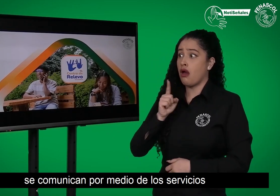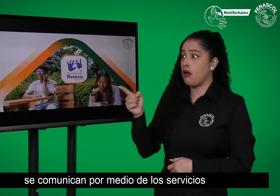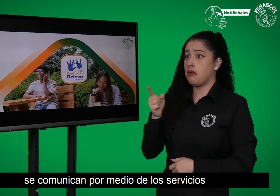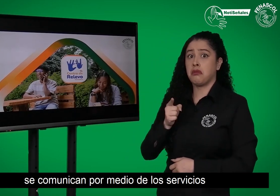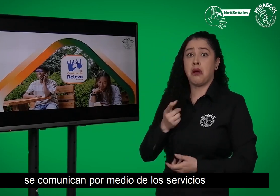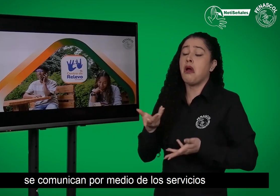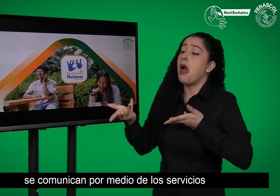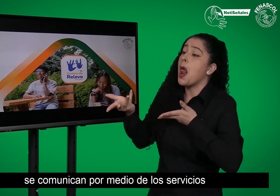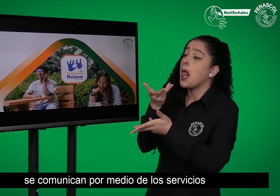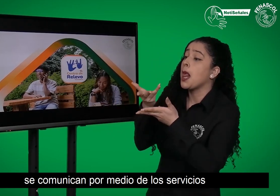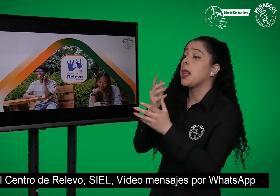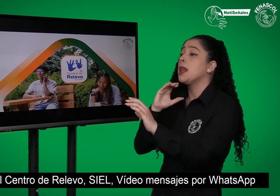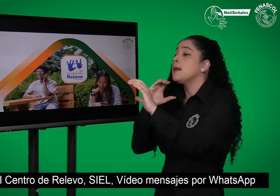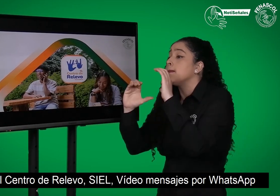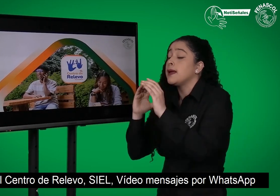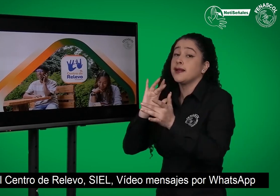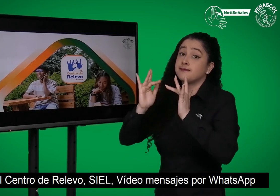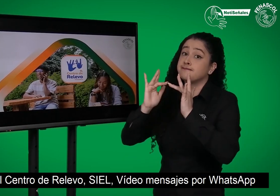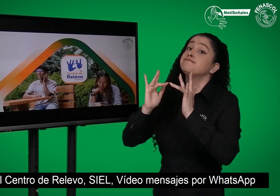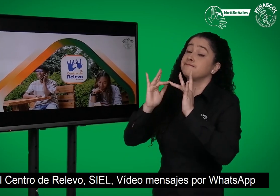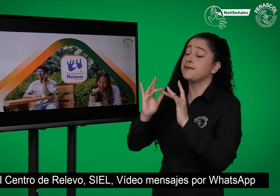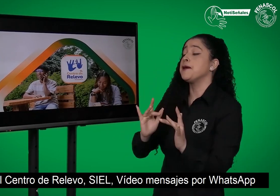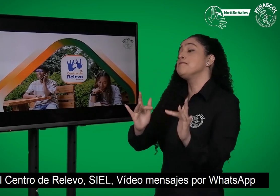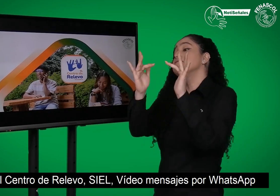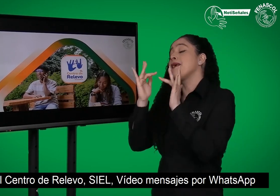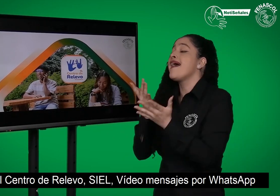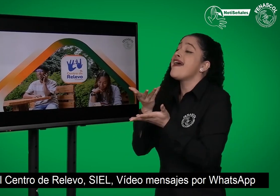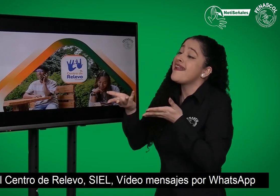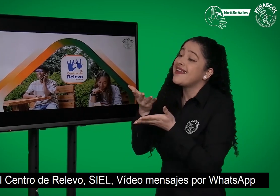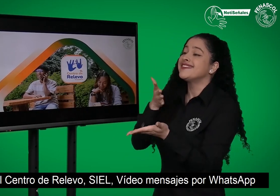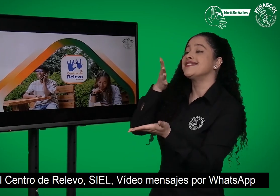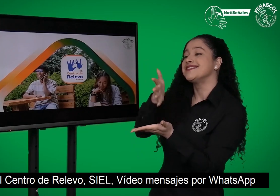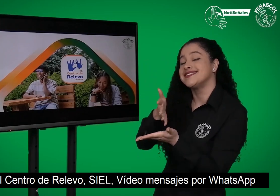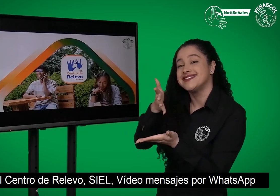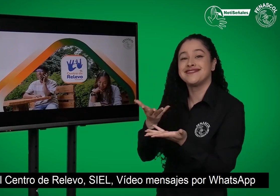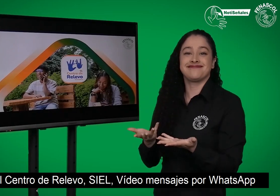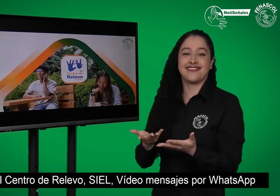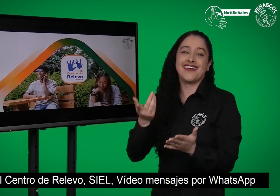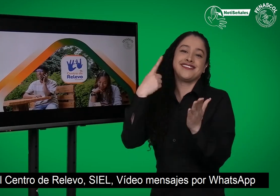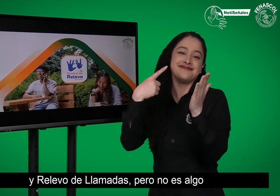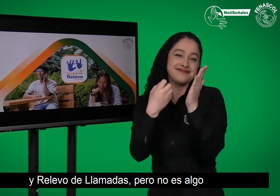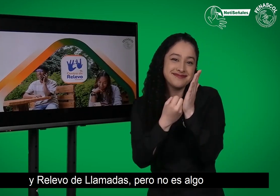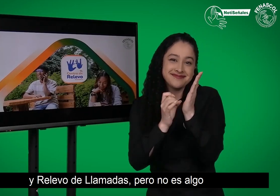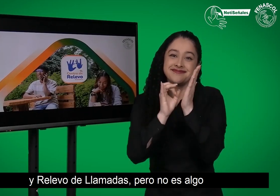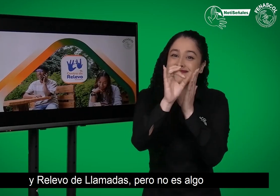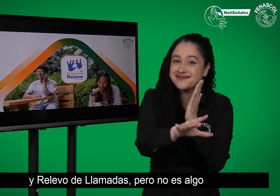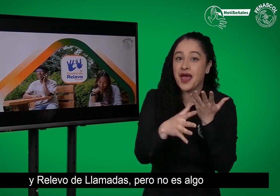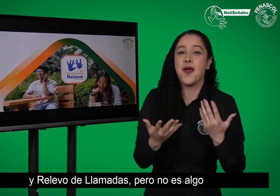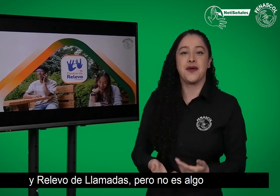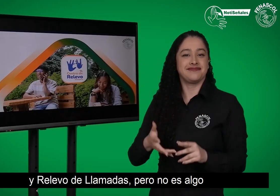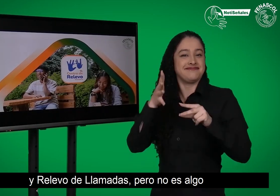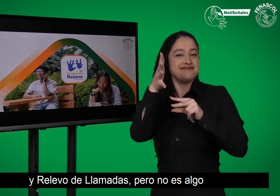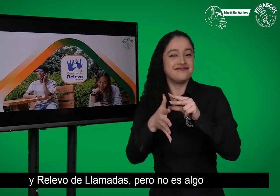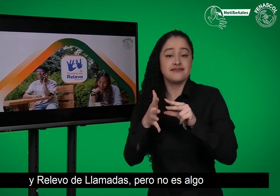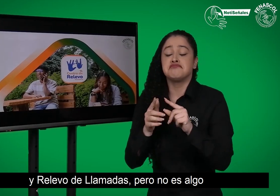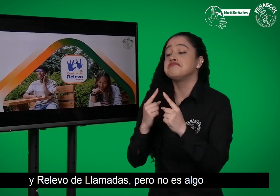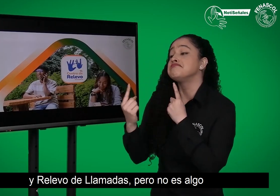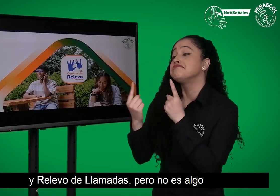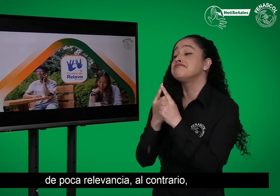por medio de los servicios del Centro de Relevo, Ciel, videomensajes por WhatsApp y relevo de llamadas. Pero no es algo de